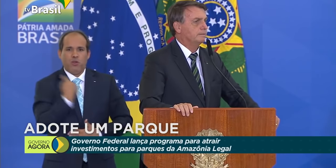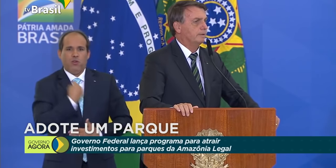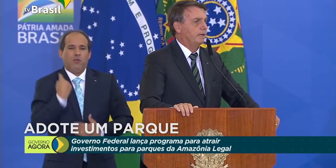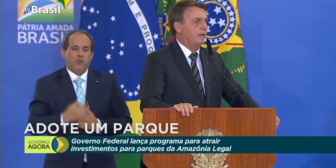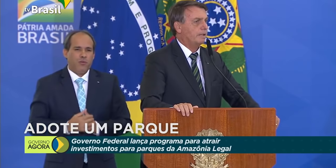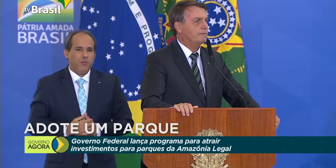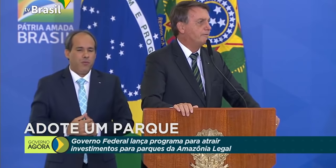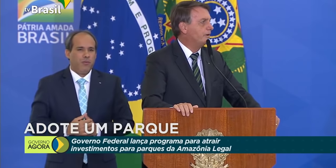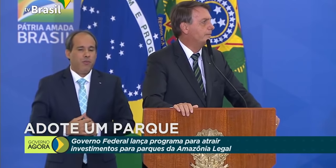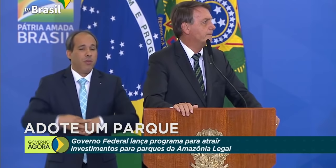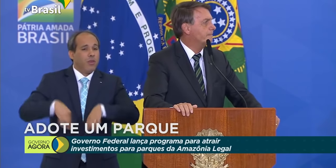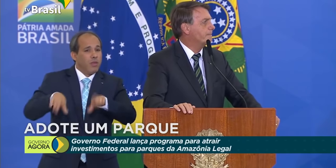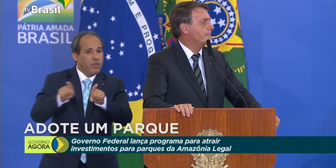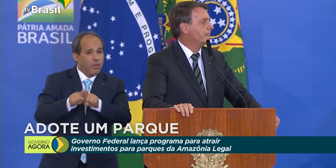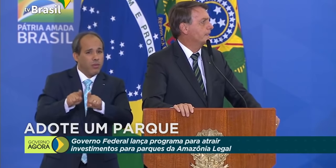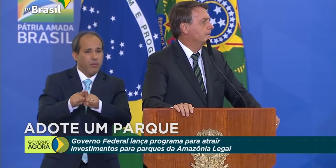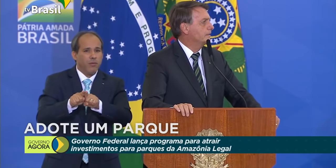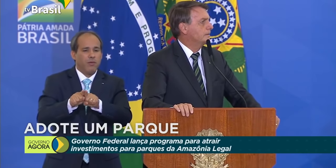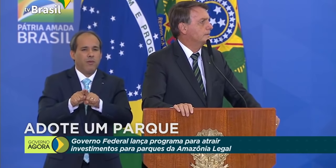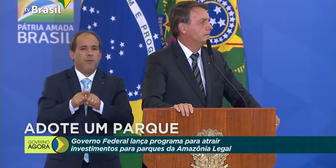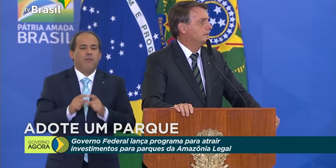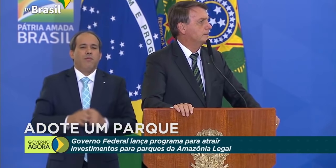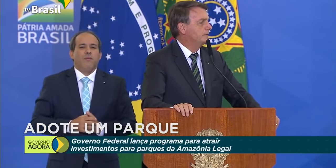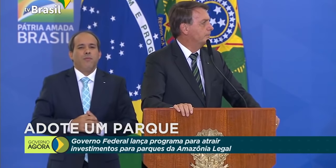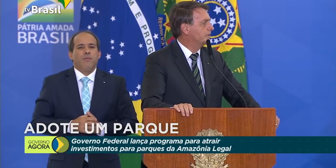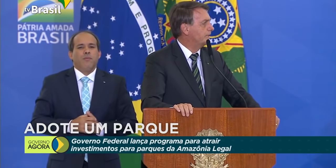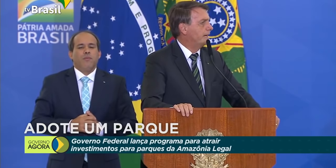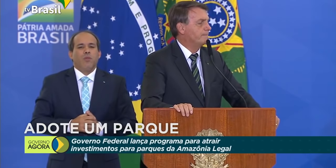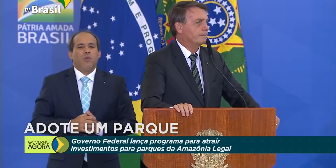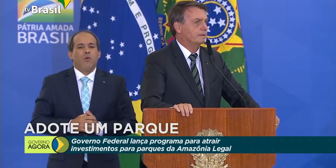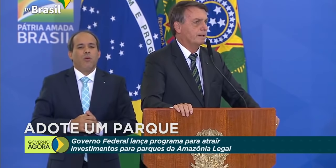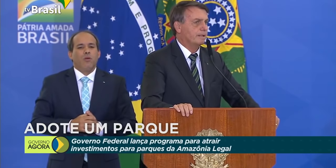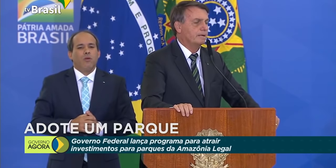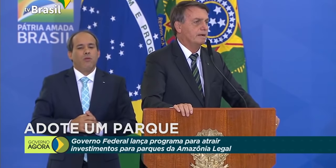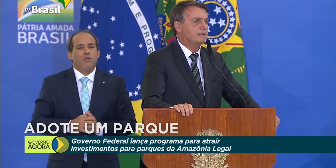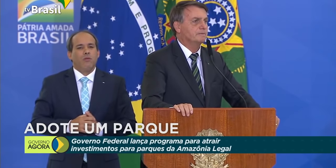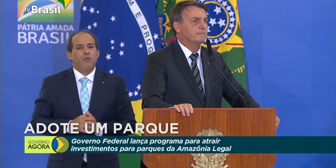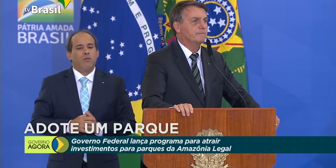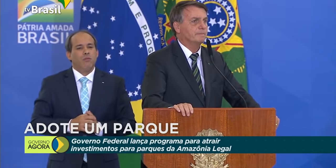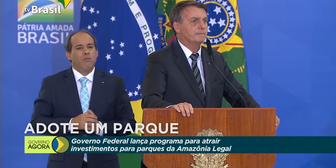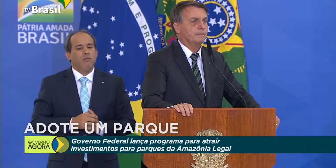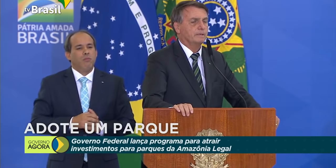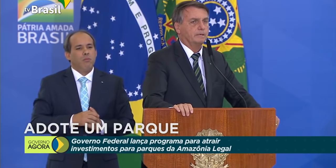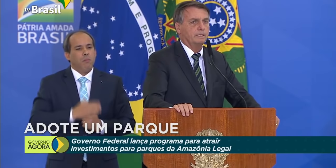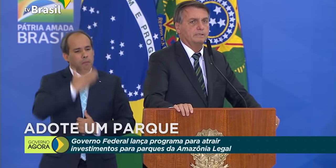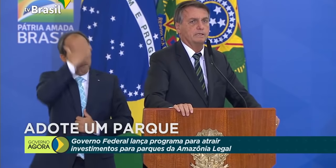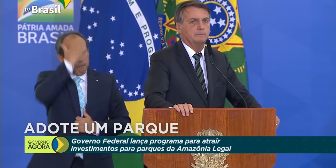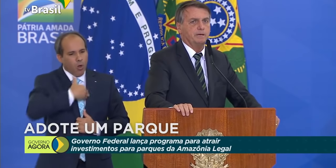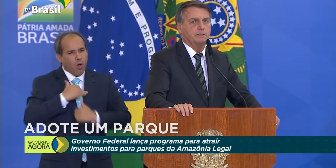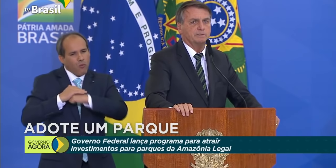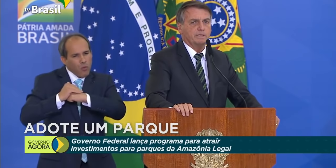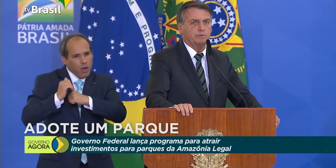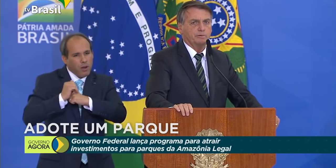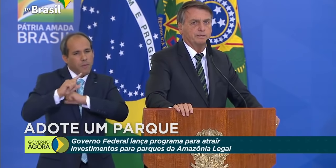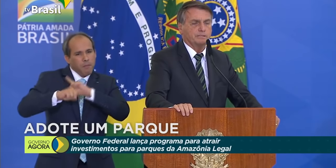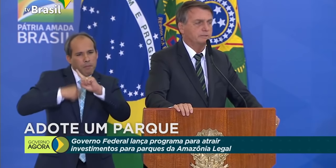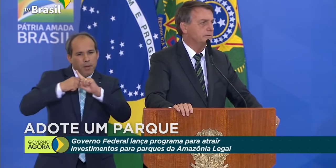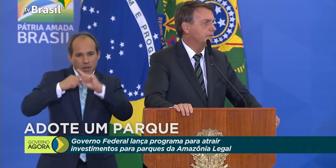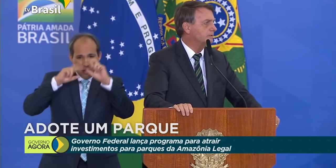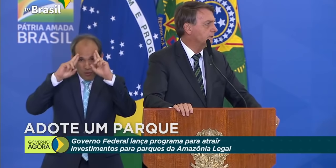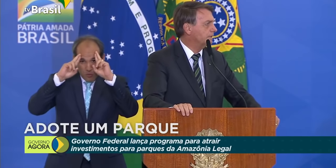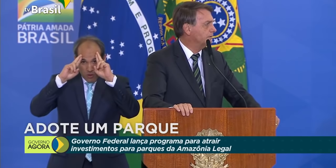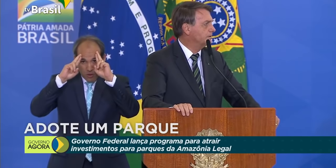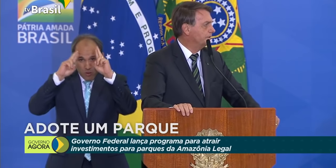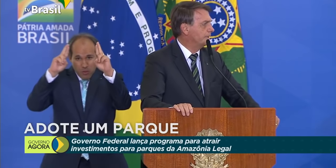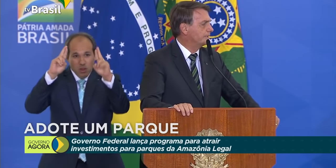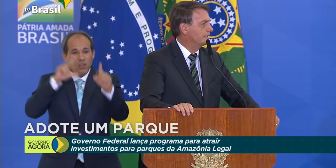e essa forma a demonstrar esse carinho esse respeito está